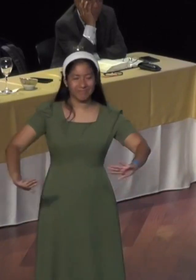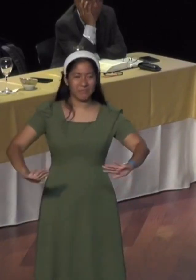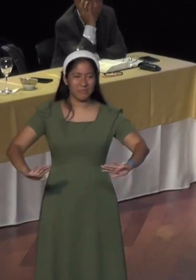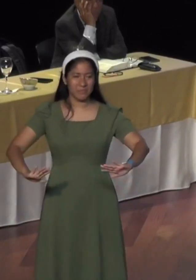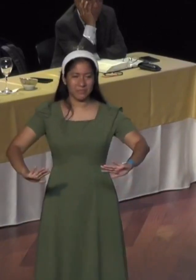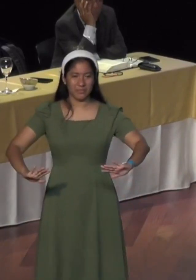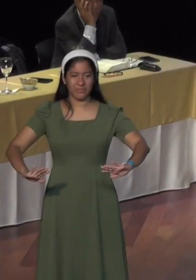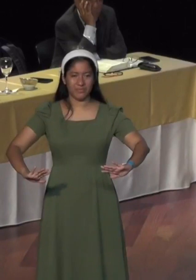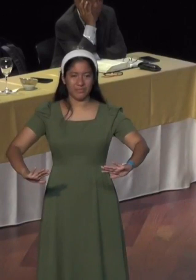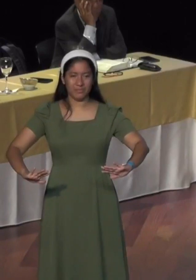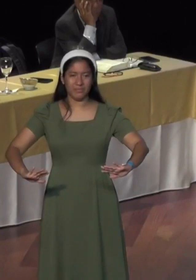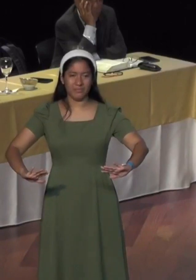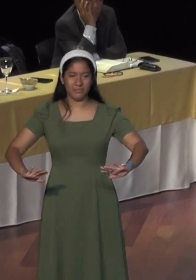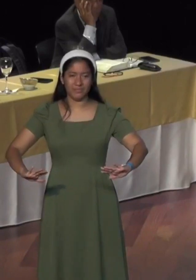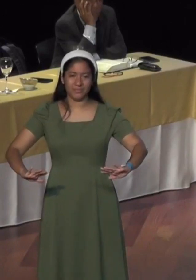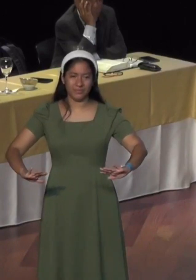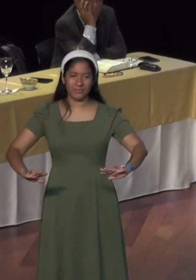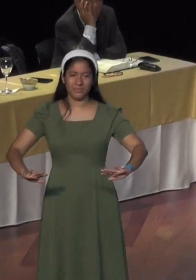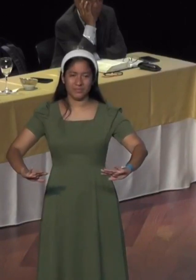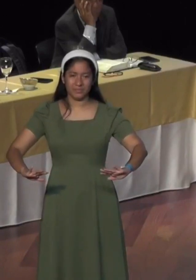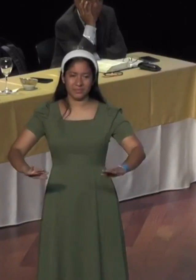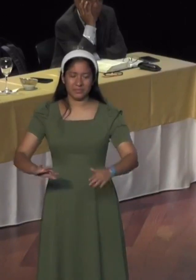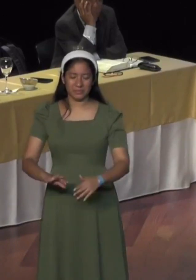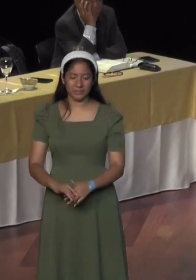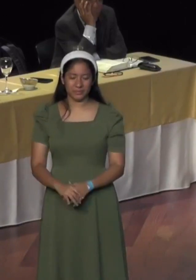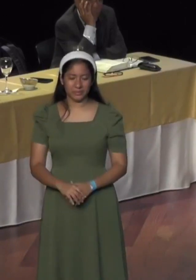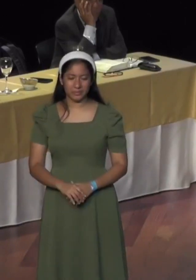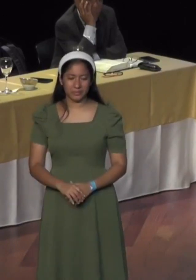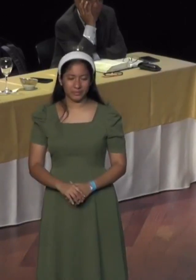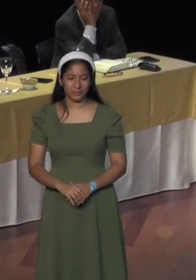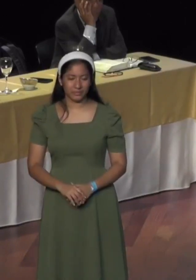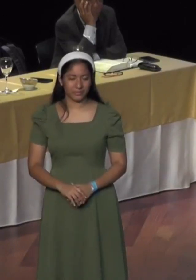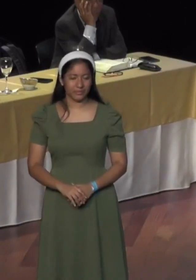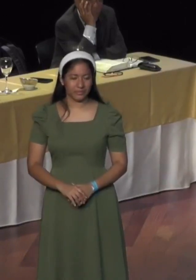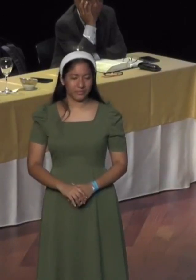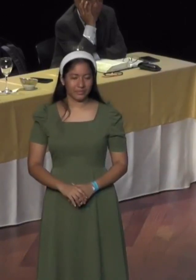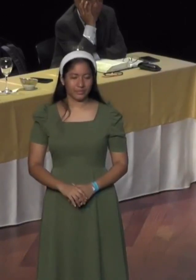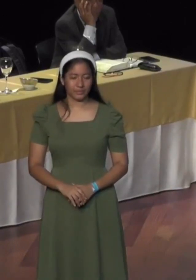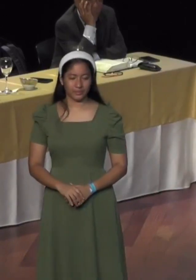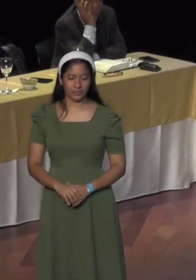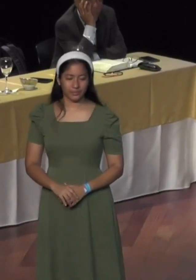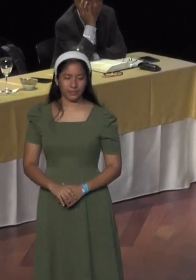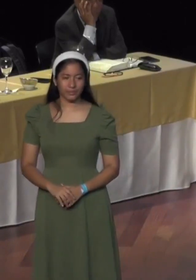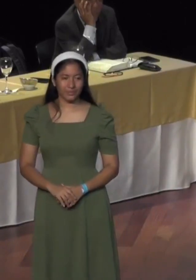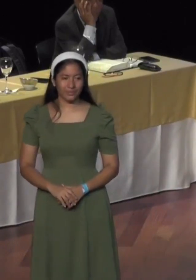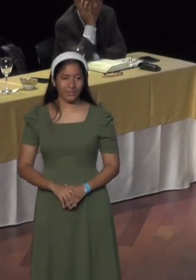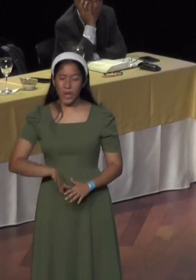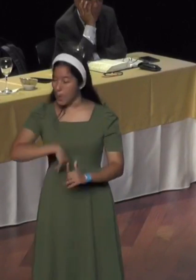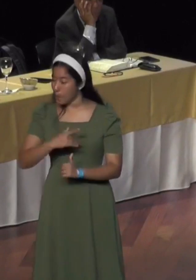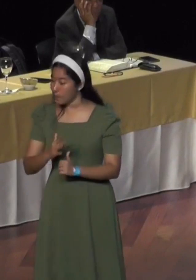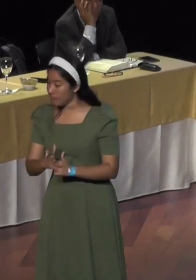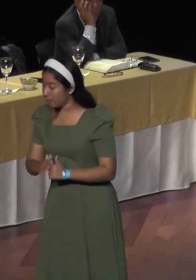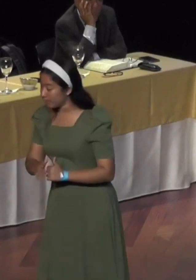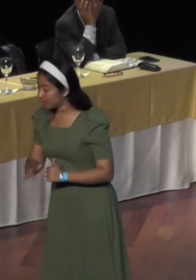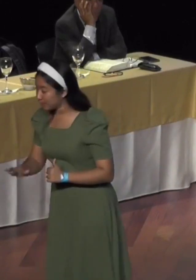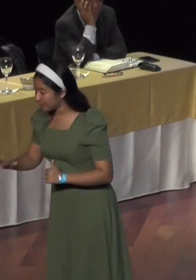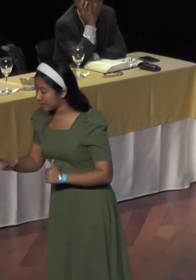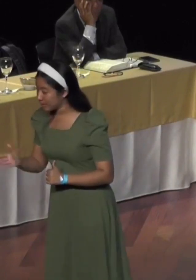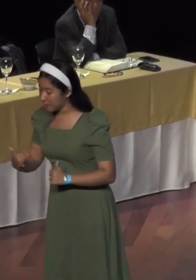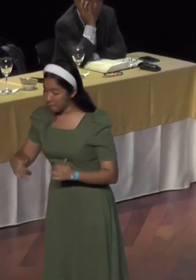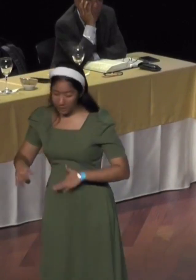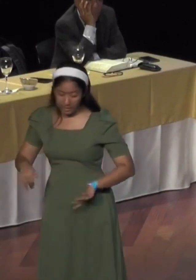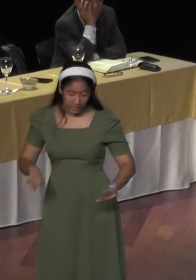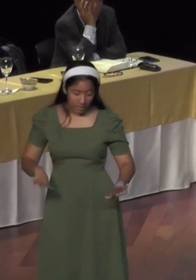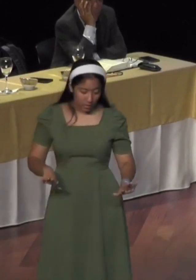M- Moisés gravitaba excusas. Yo no tengo